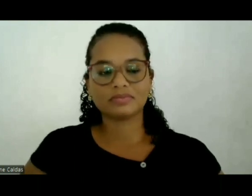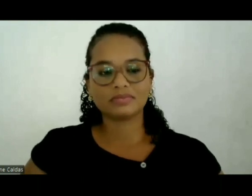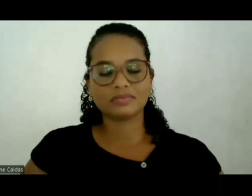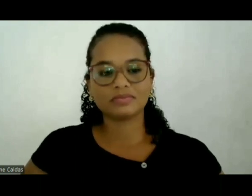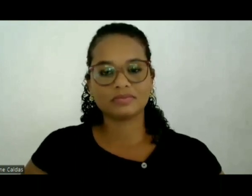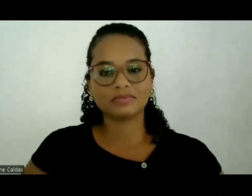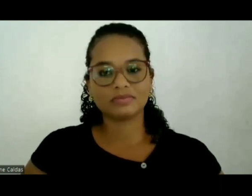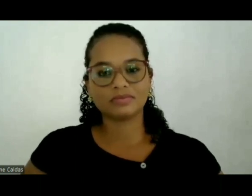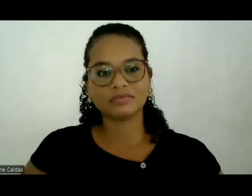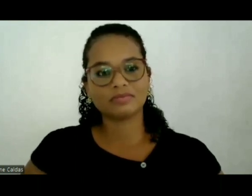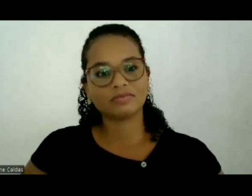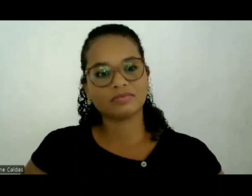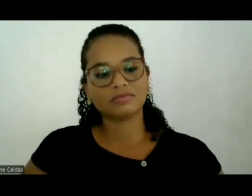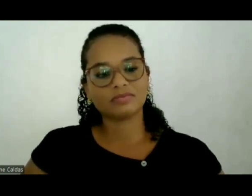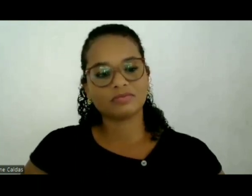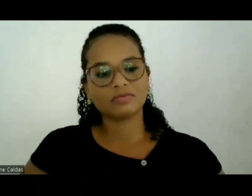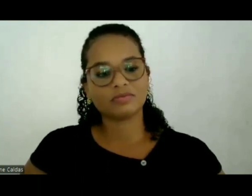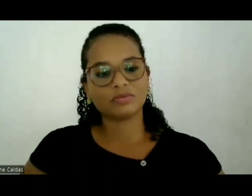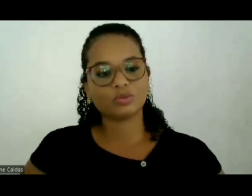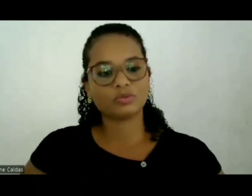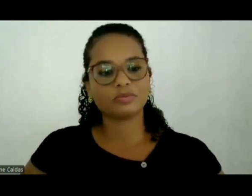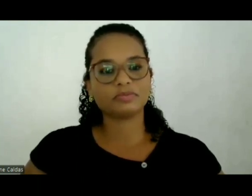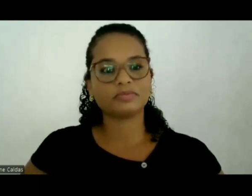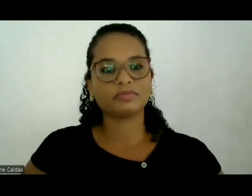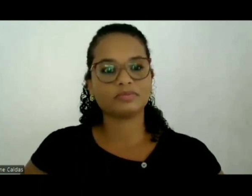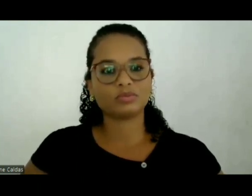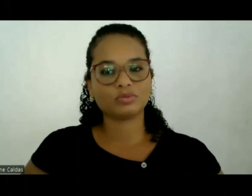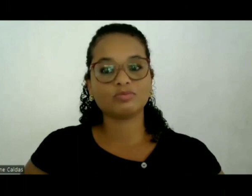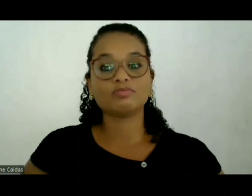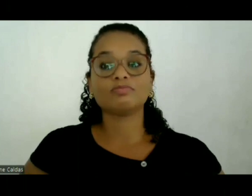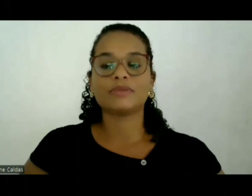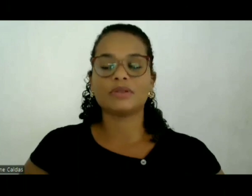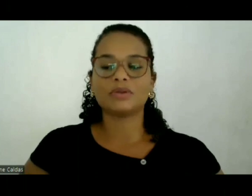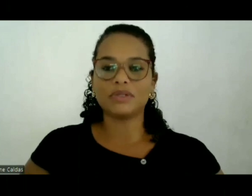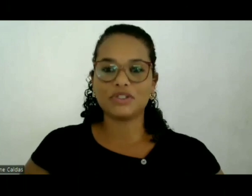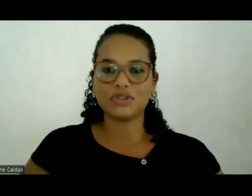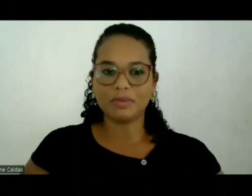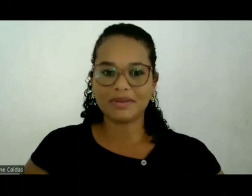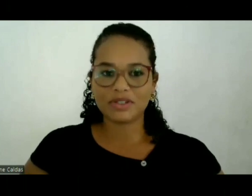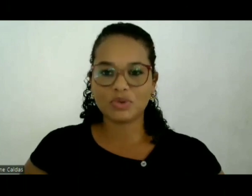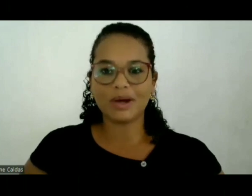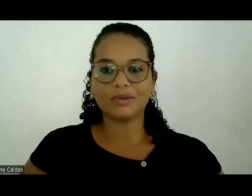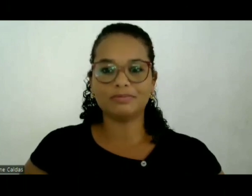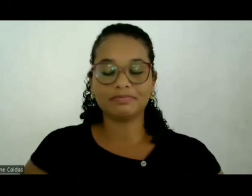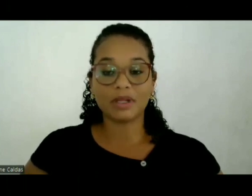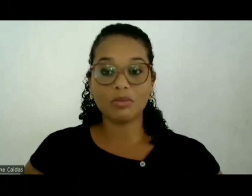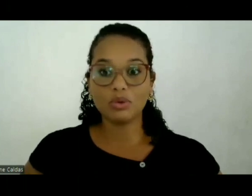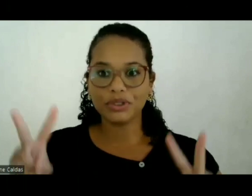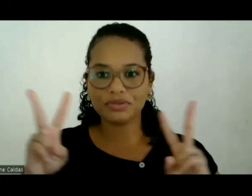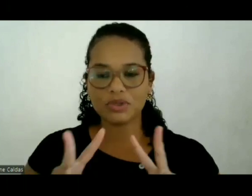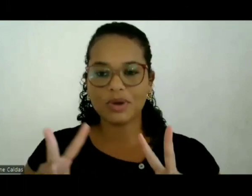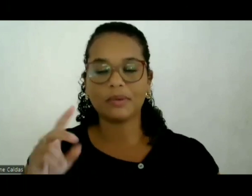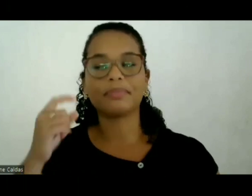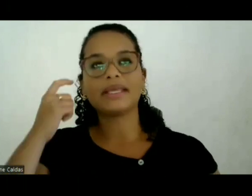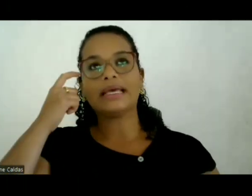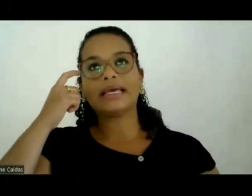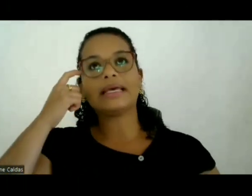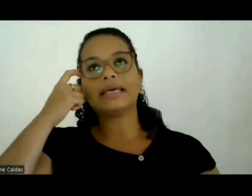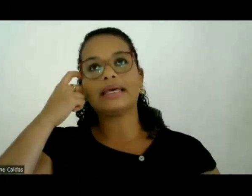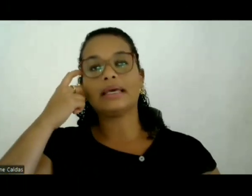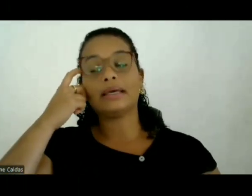Libras Pro Cris, ela é também um idioma visual? Um idioma visual, muito